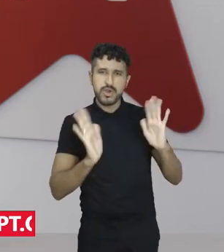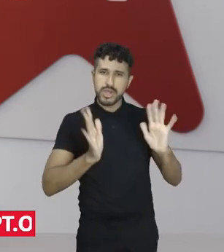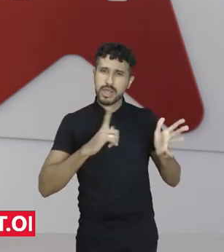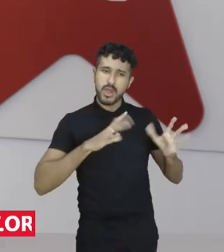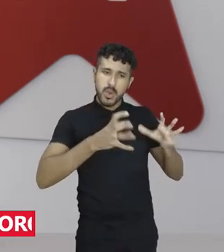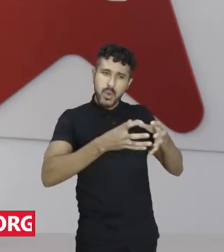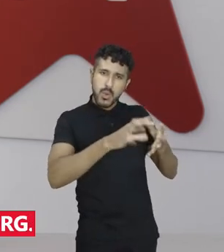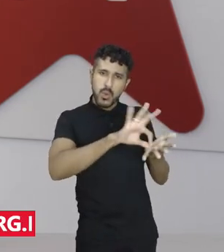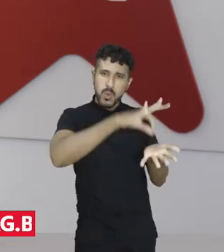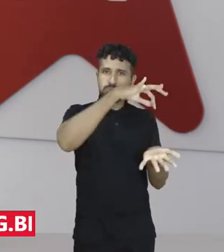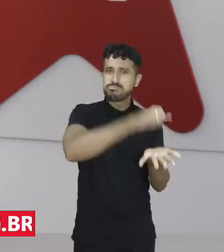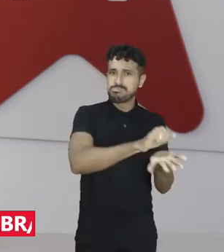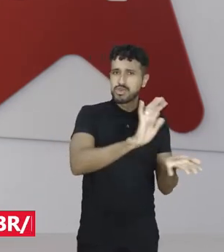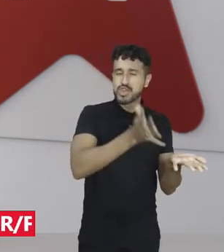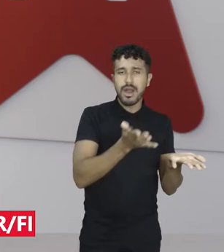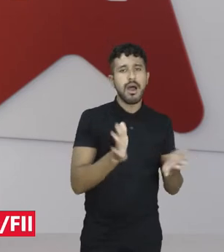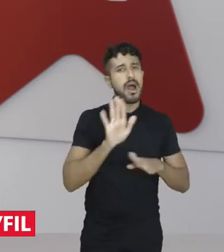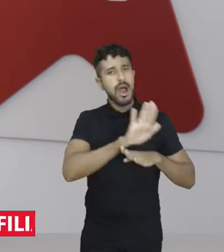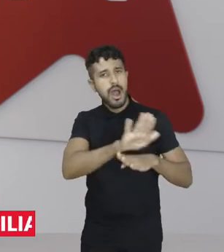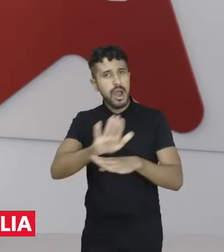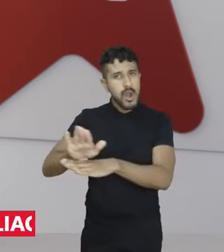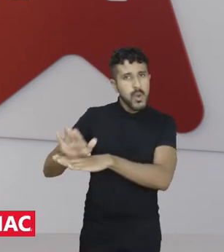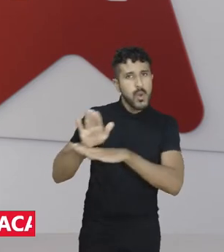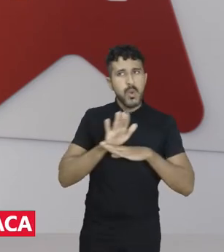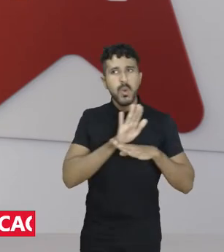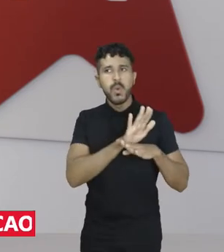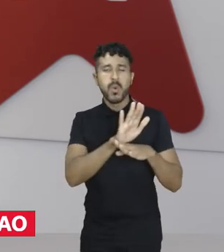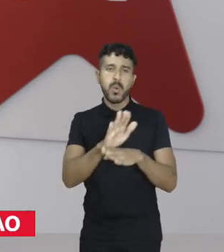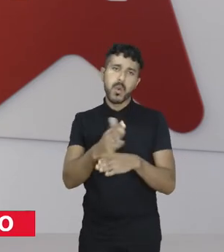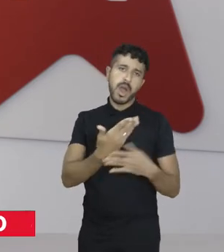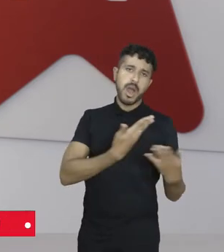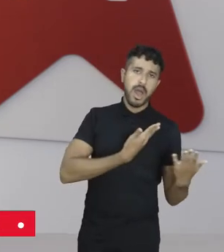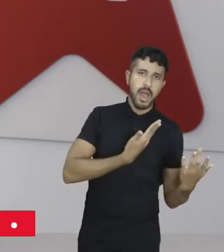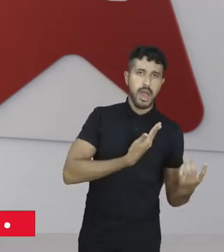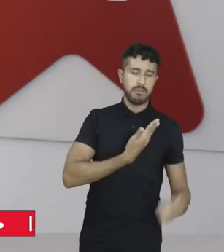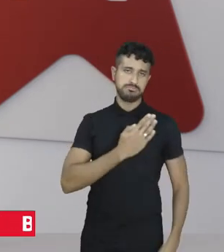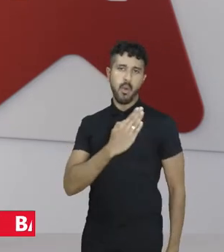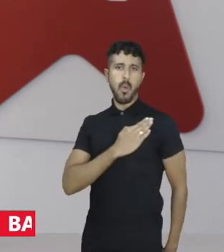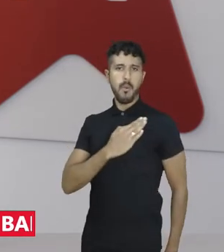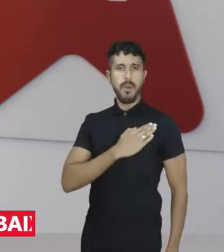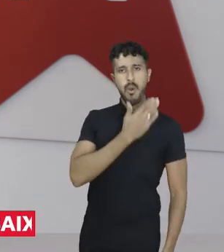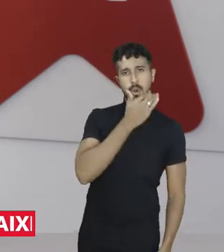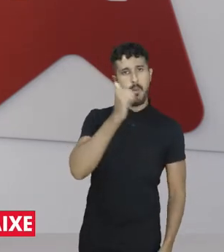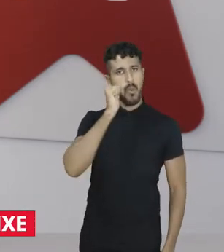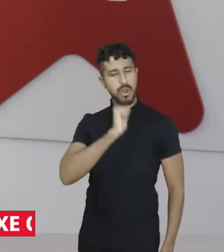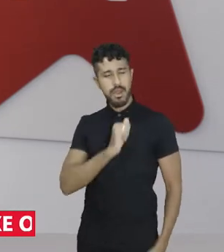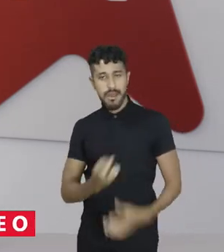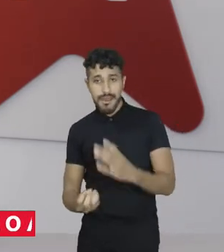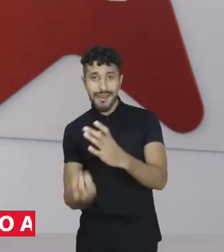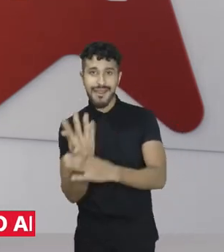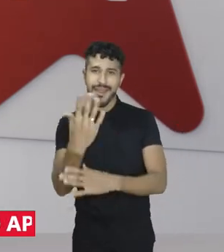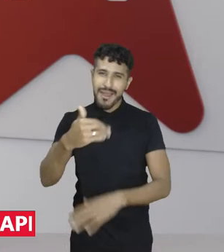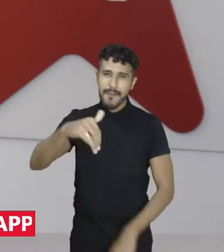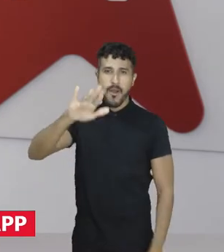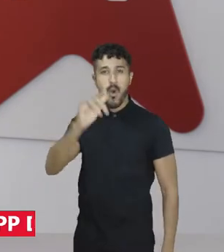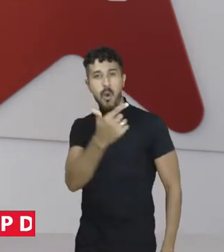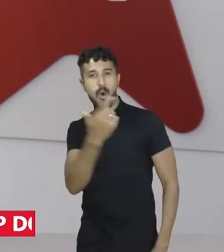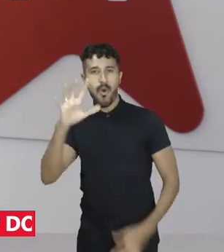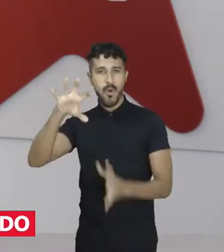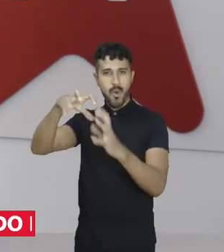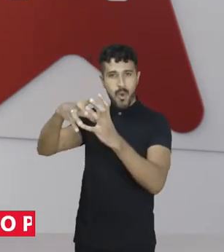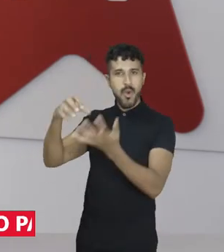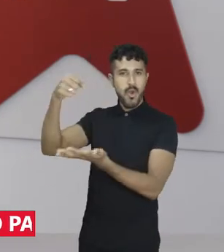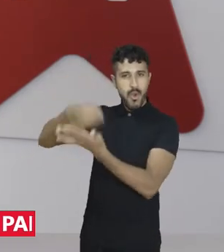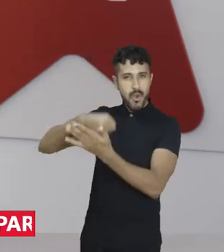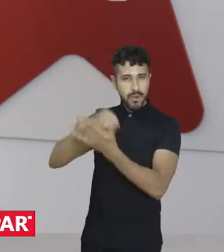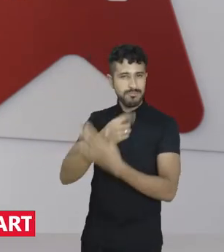comitê cadastrado, para ajudar também alguma companheira ou companheiro a criar também mais um comitê. Vamos